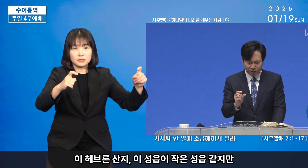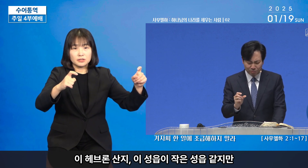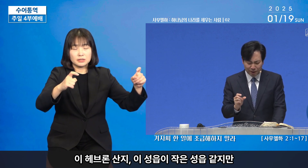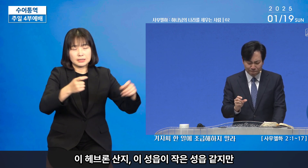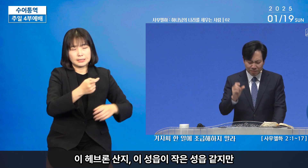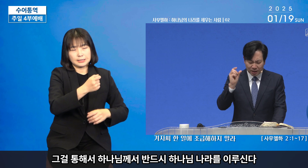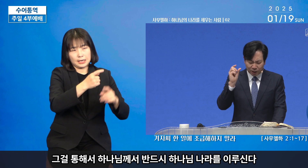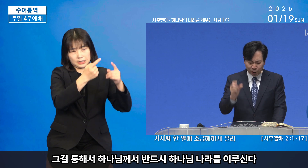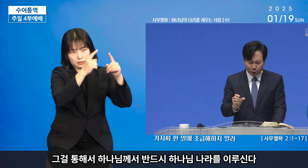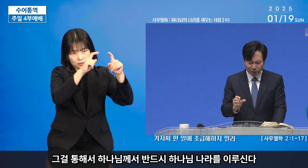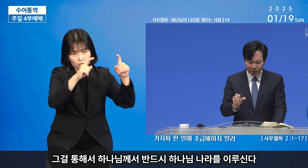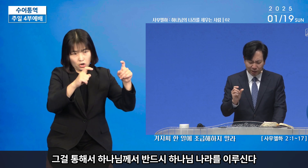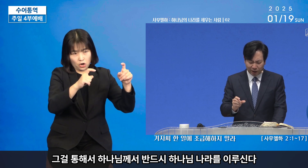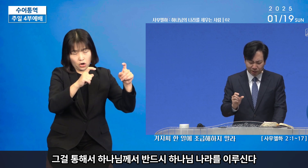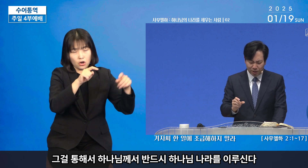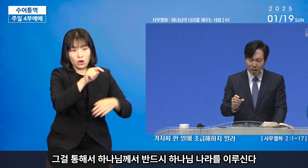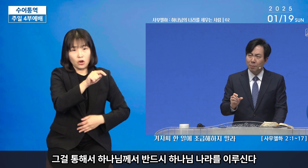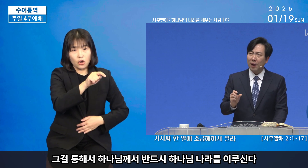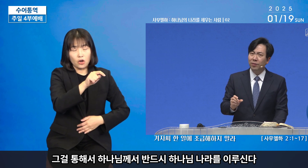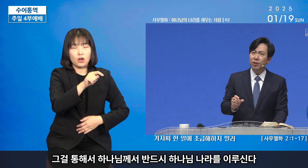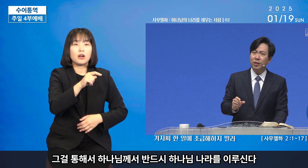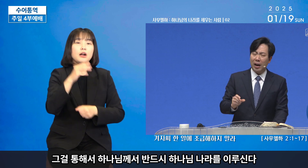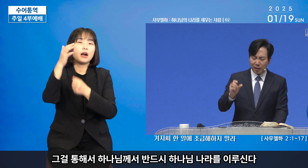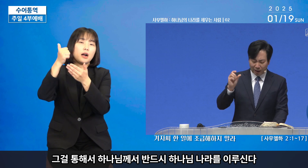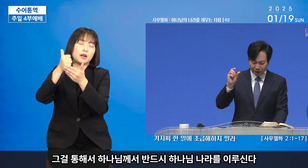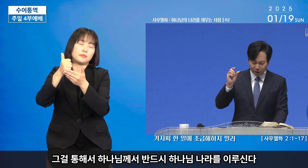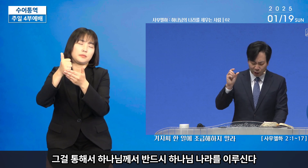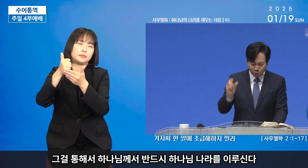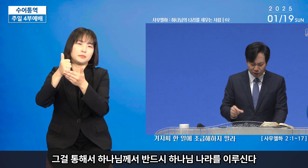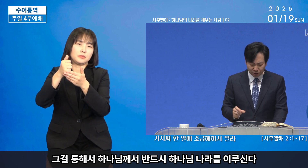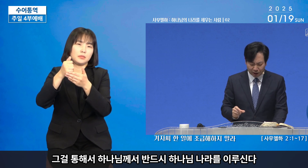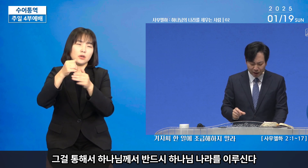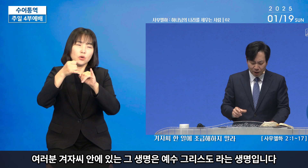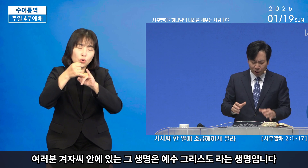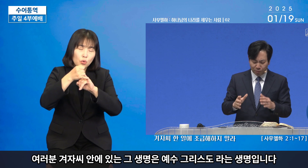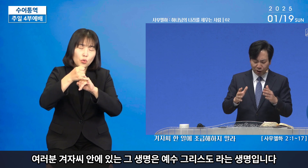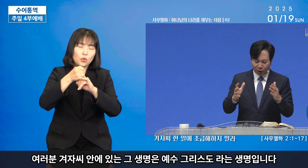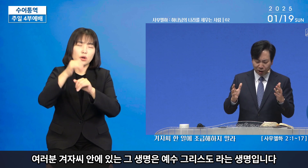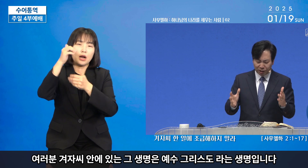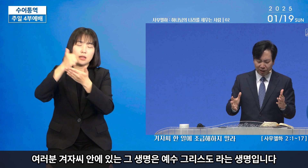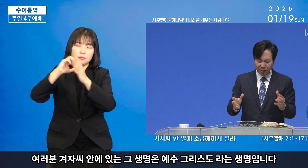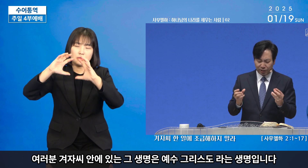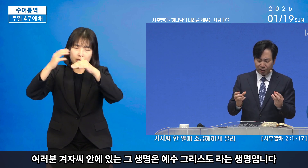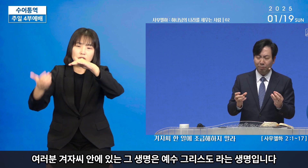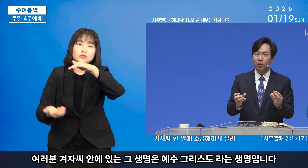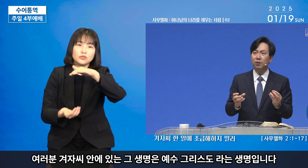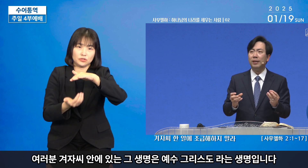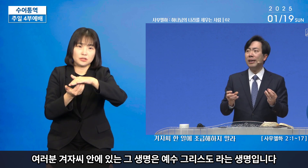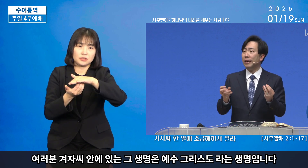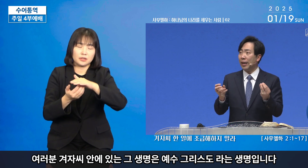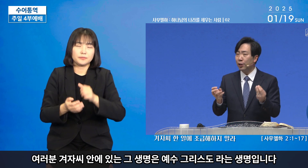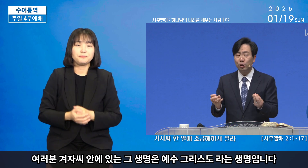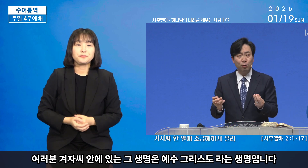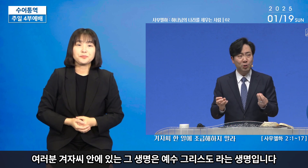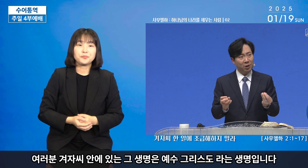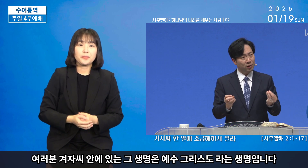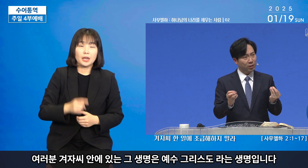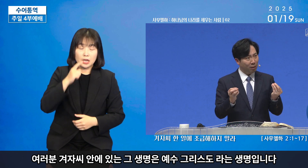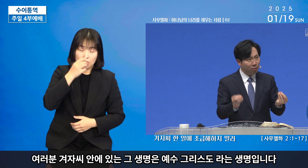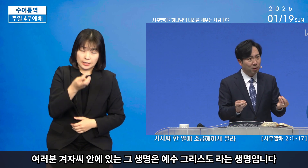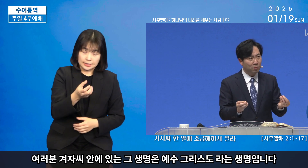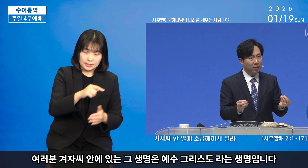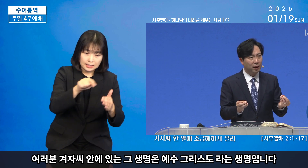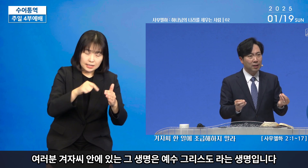성읍 같지만 그걸 통해서 하나님께서 반드시 하나님 나라를 이루신다. 여러분, 겨자씨 안에 있는 그 생명은 예수